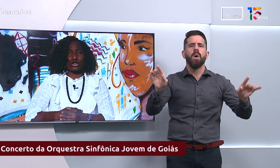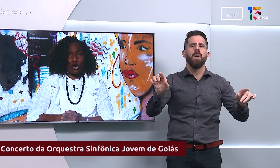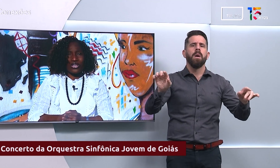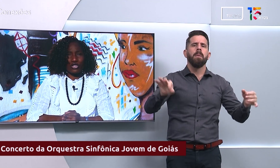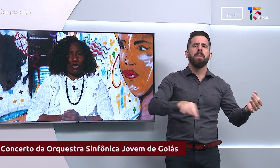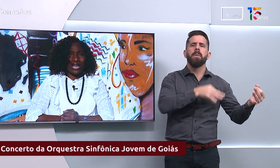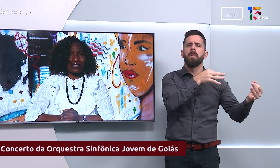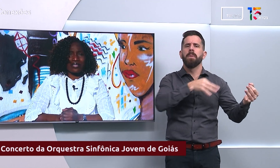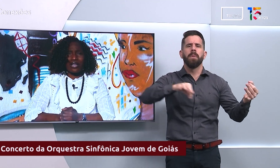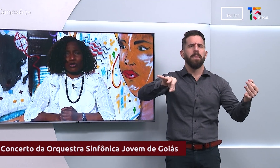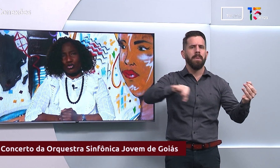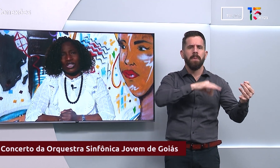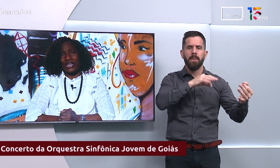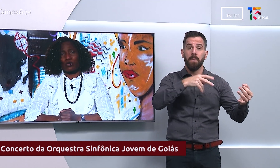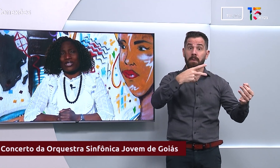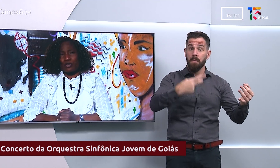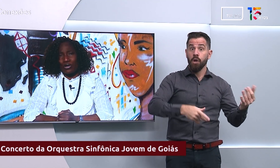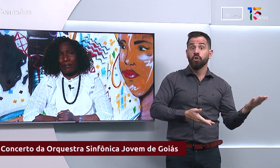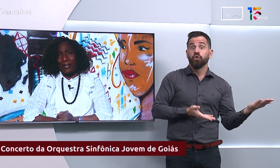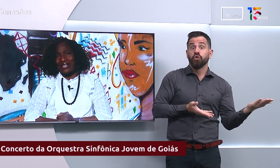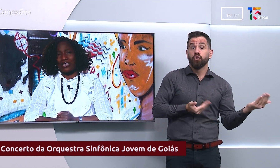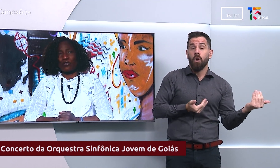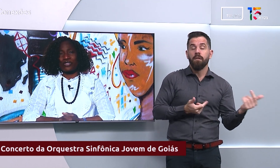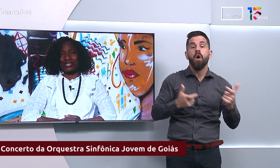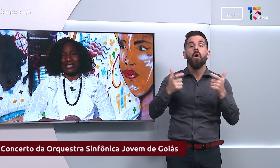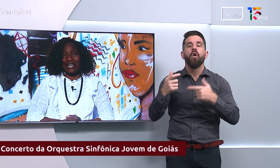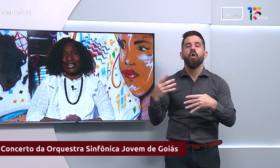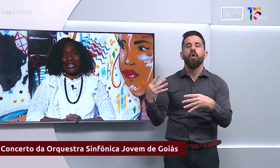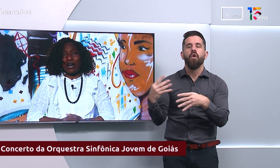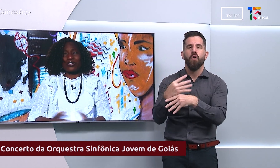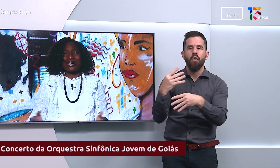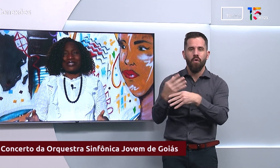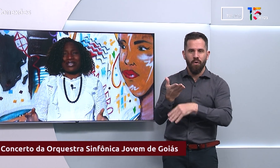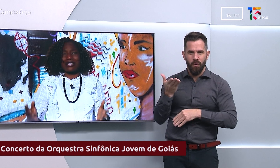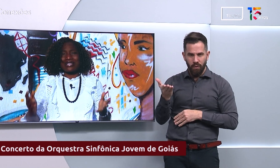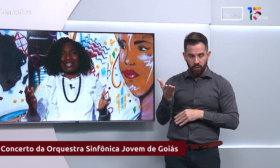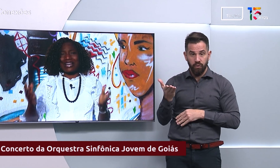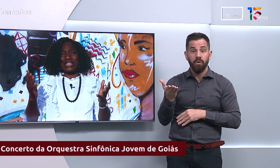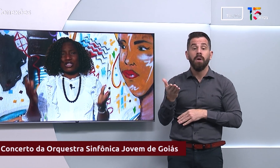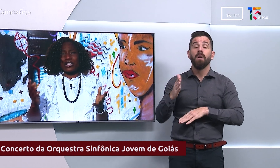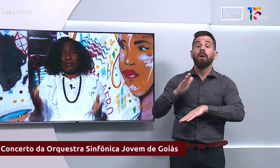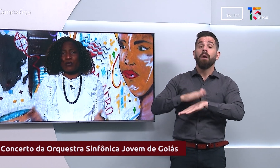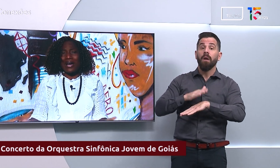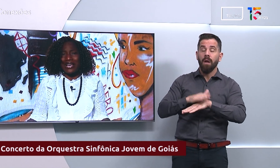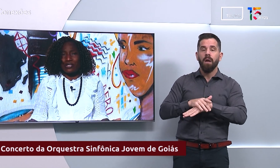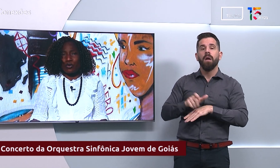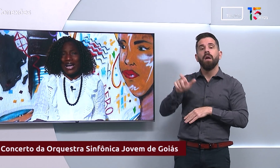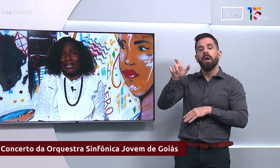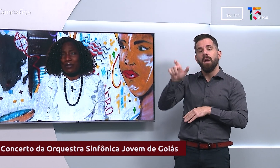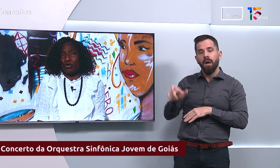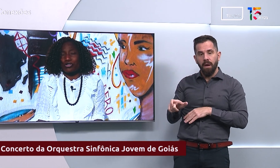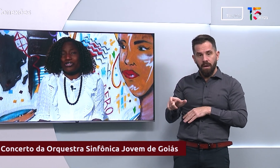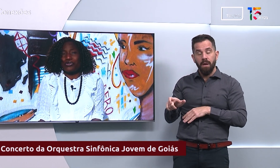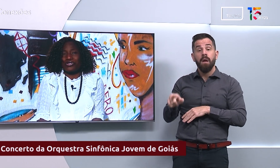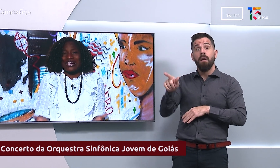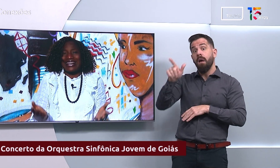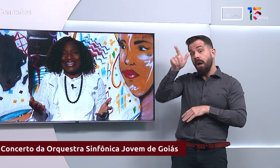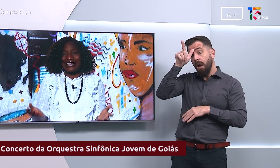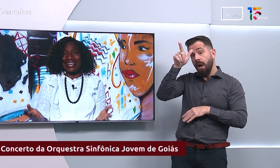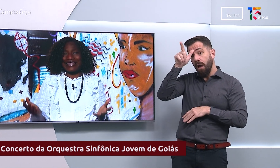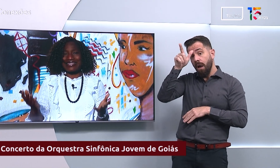Sinfônica Jovem de Goiás no Teatro Escola Basileu França. A orquestra será regida pelo maestro alemão